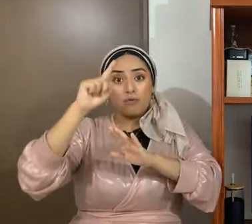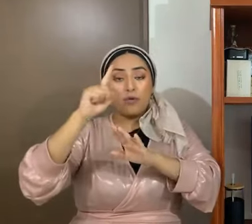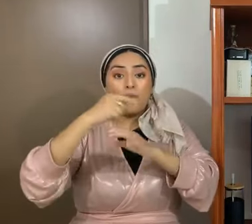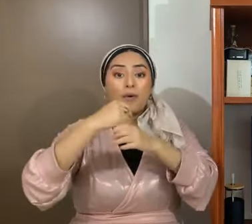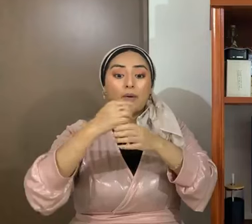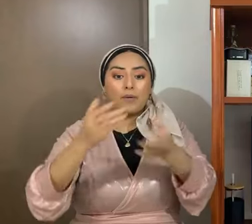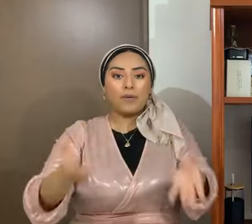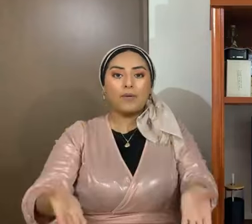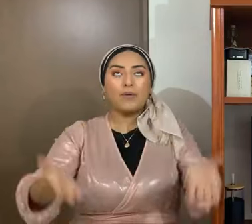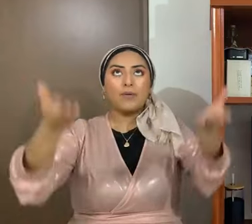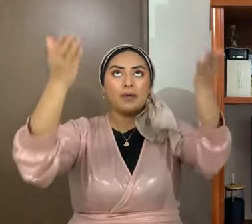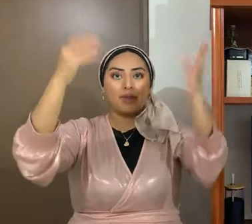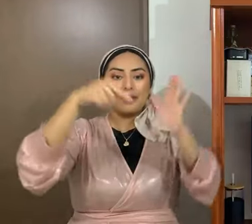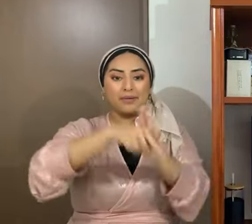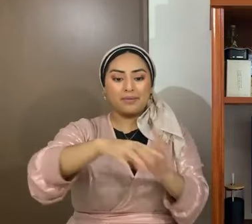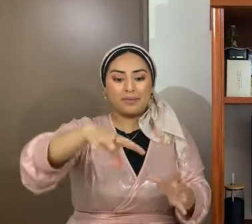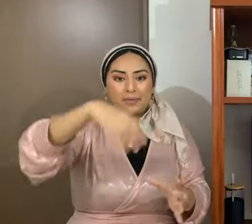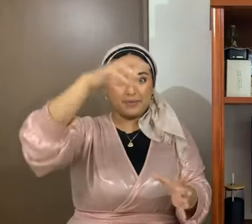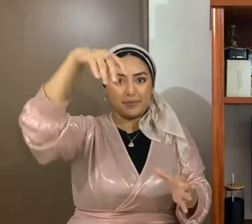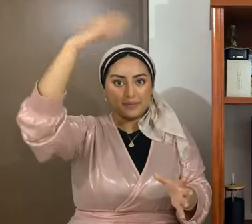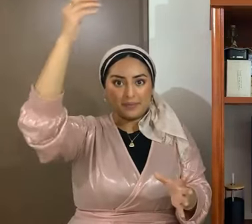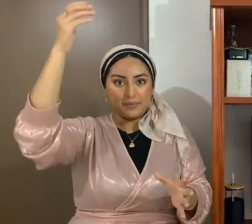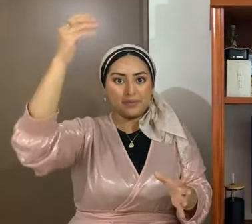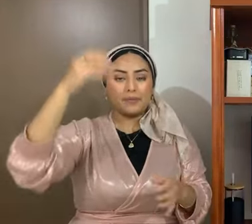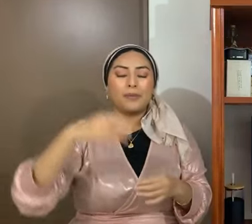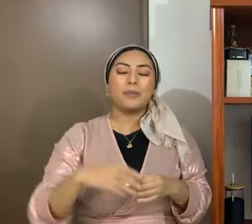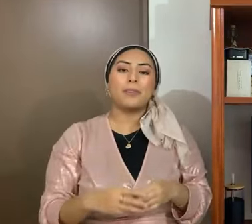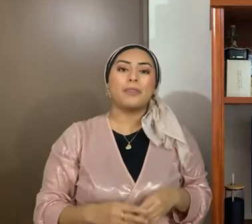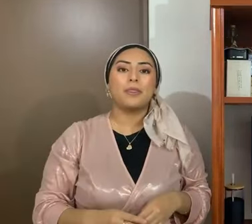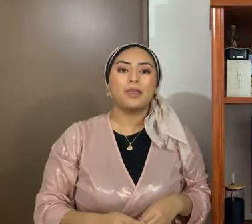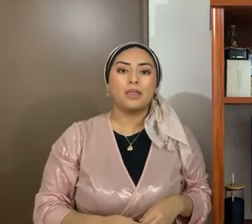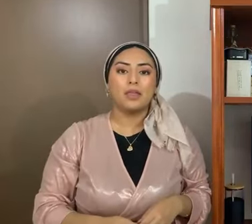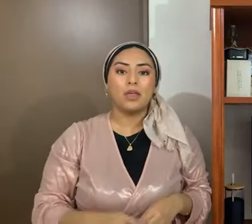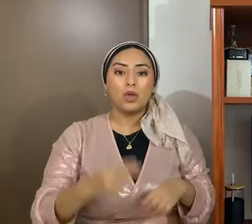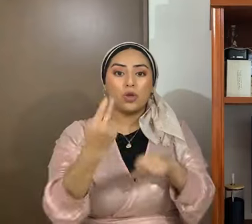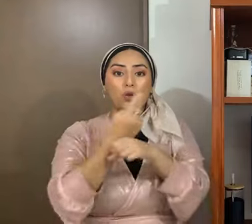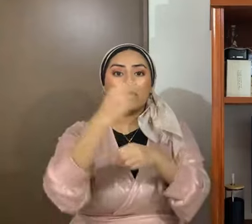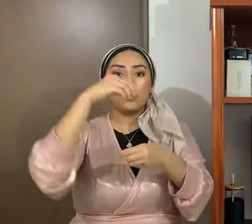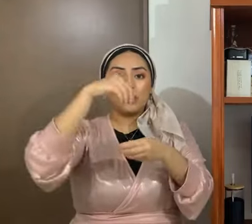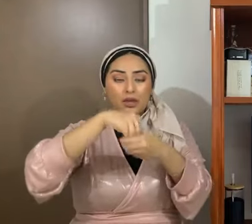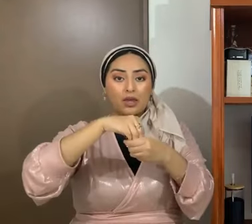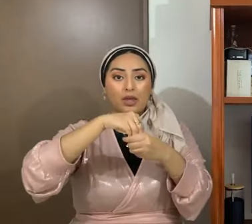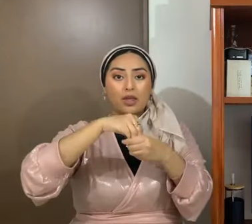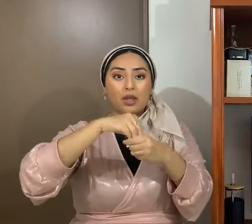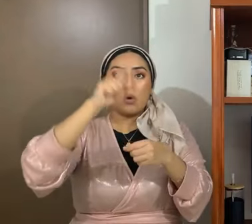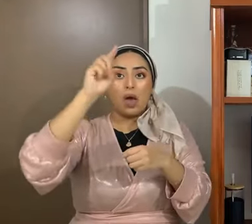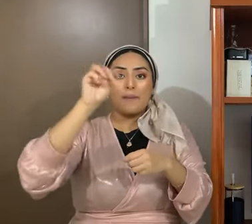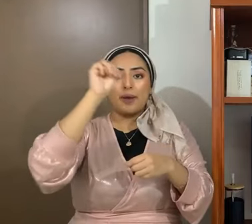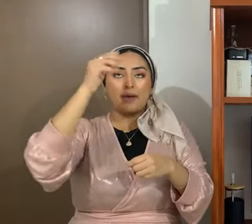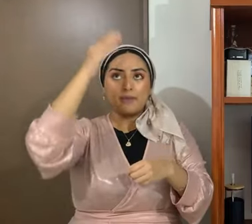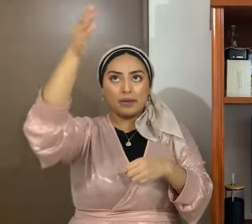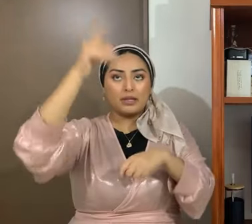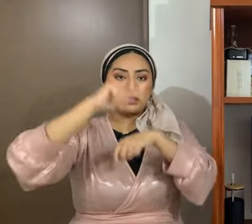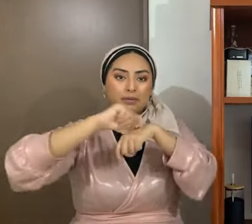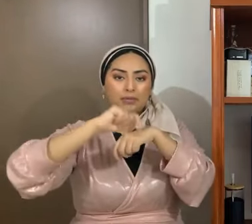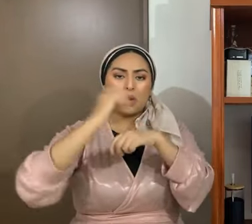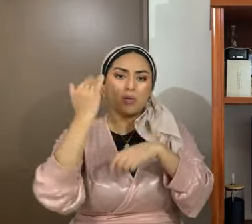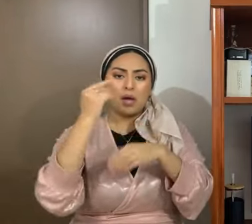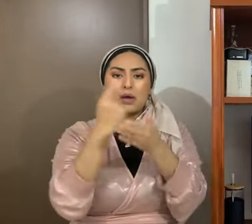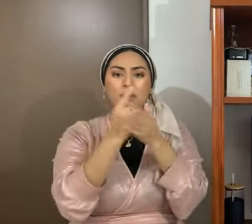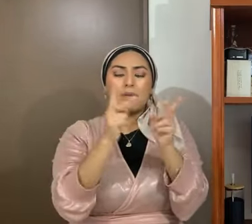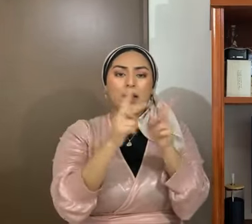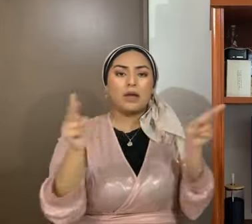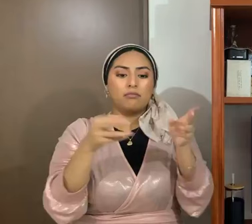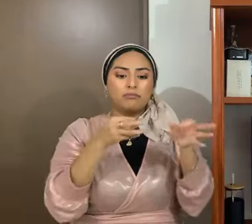de las ofrendas y su posterior reimplementación en el templo del milenio. ¿Por qué? Porque en la parashá